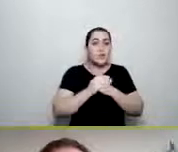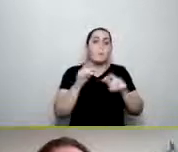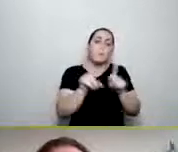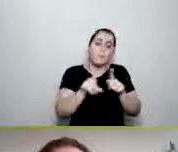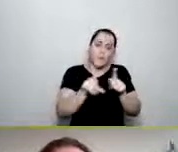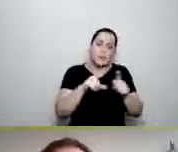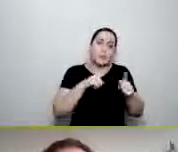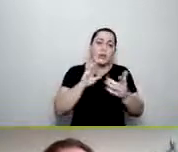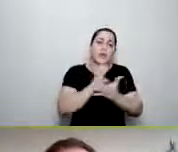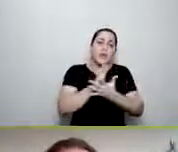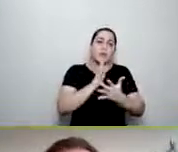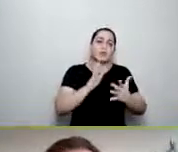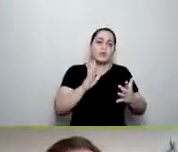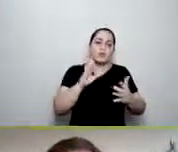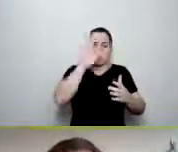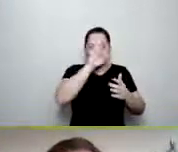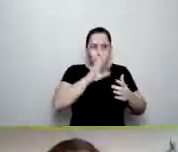algumas no Brasil Central, no Brasil